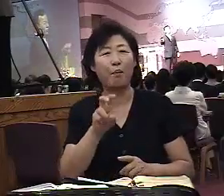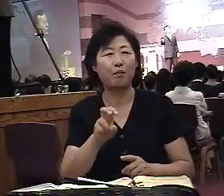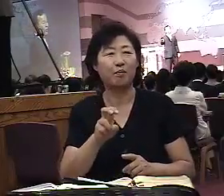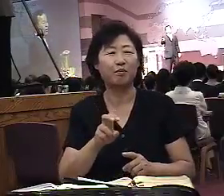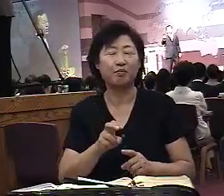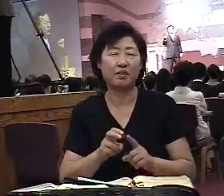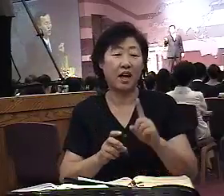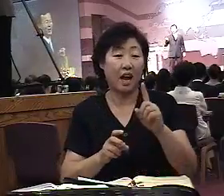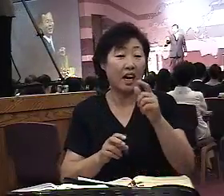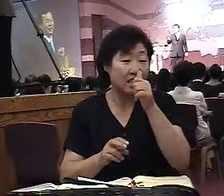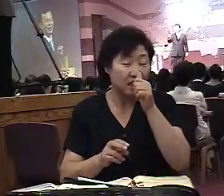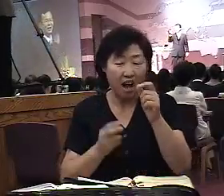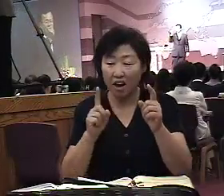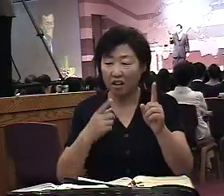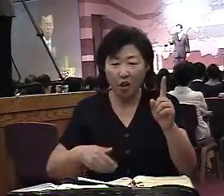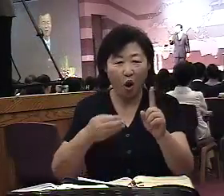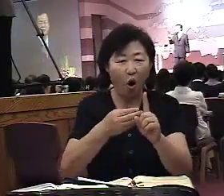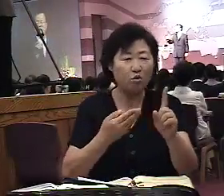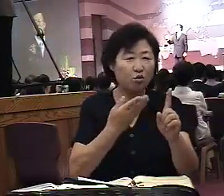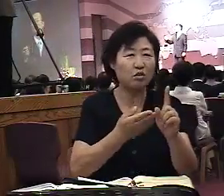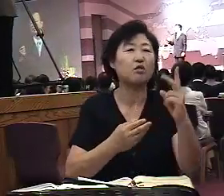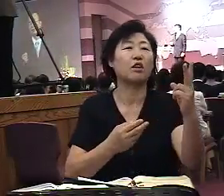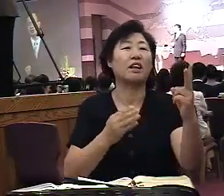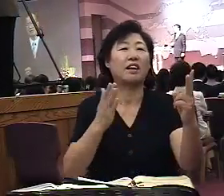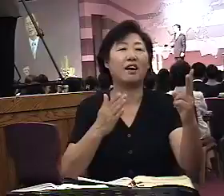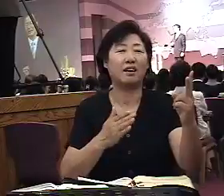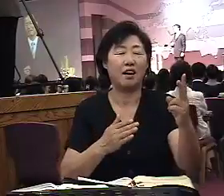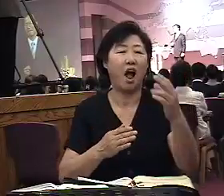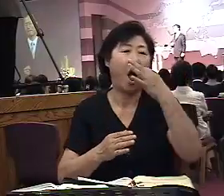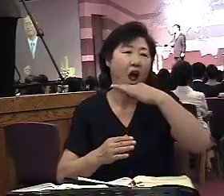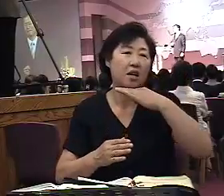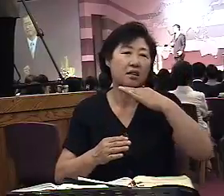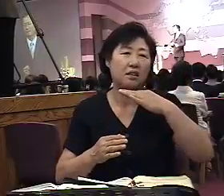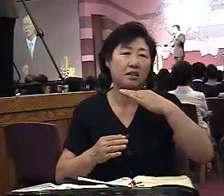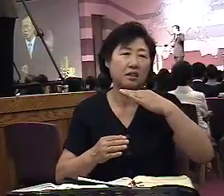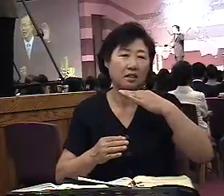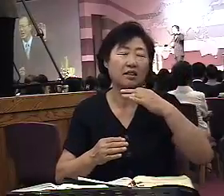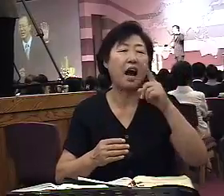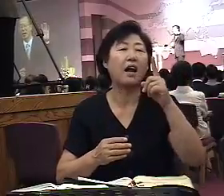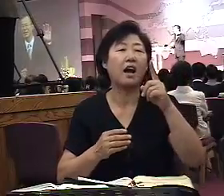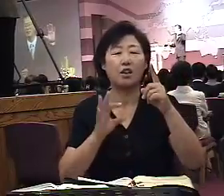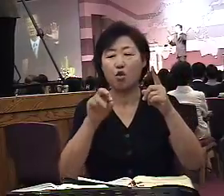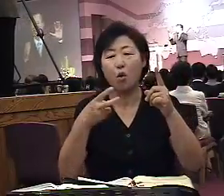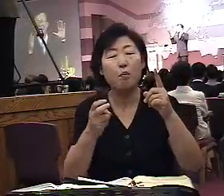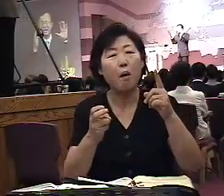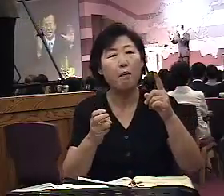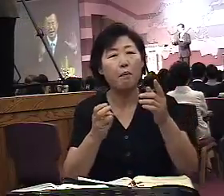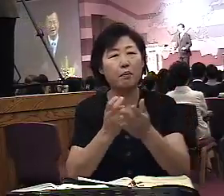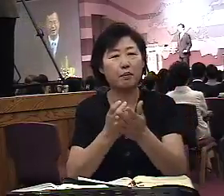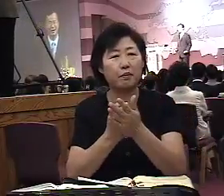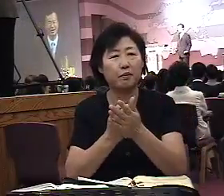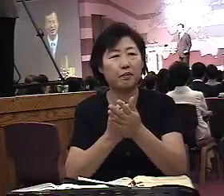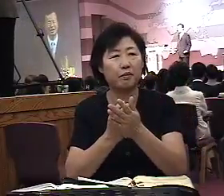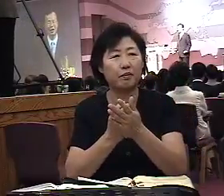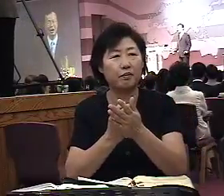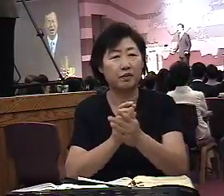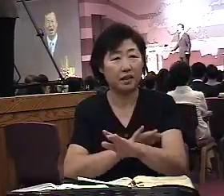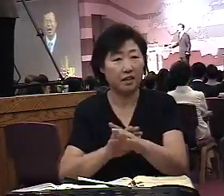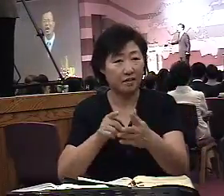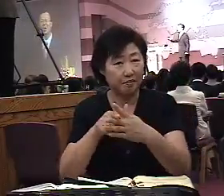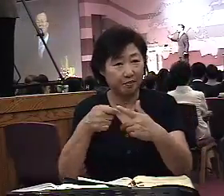더불어 우리에게 율법을 주셨다는 것입니다. 우리가 이 말씀을 잘 이해해야